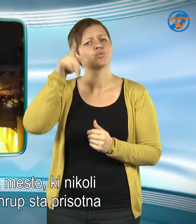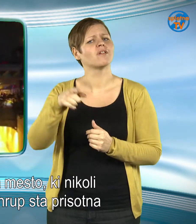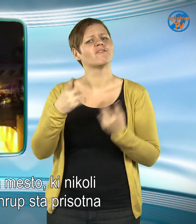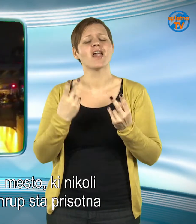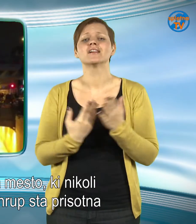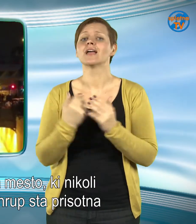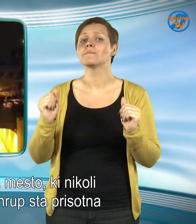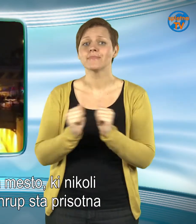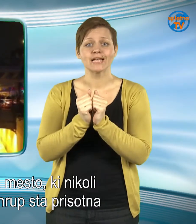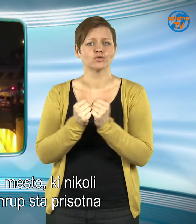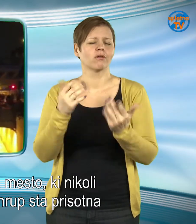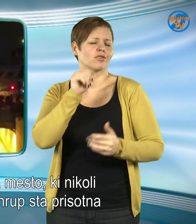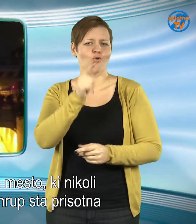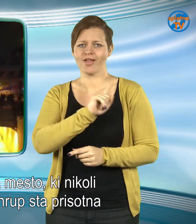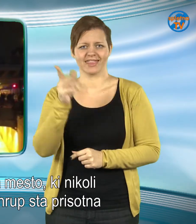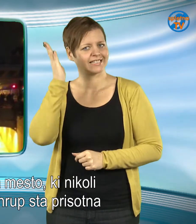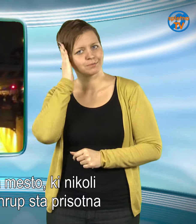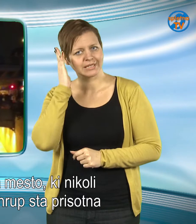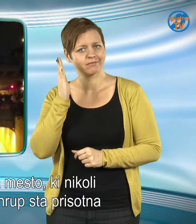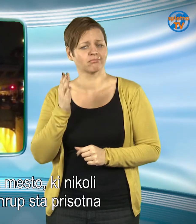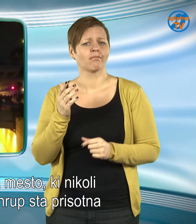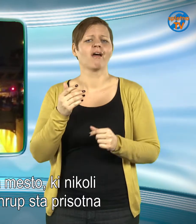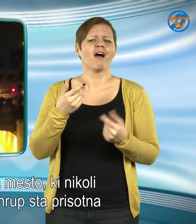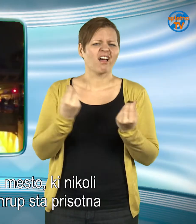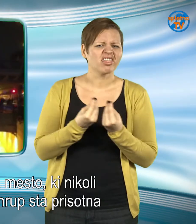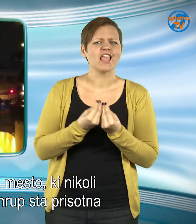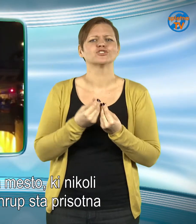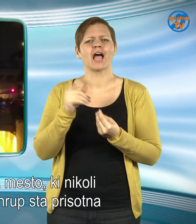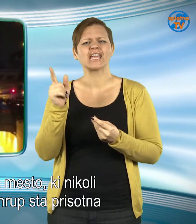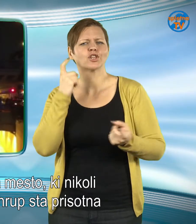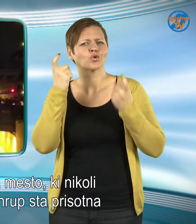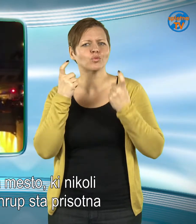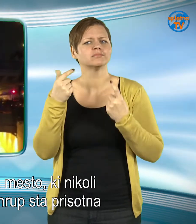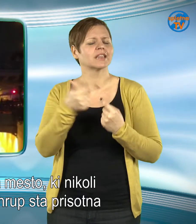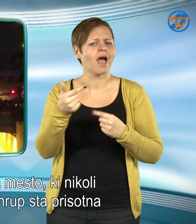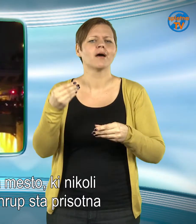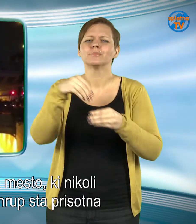Istanbul velja za mesto, ki nikoli ne spi, gneča in hrup sta prisotna na vsakem koraku.